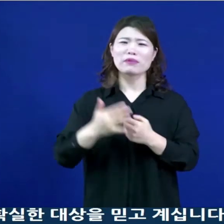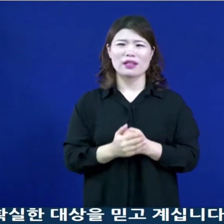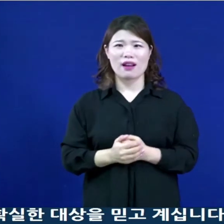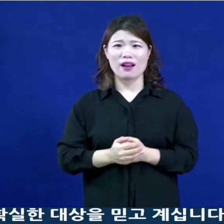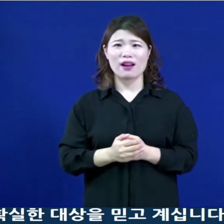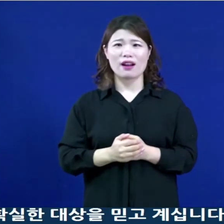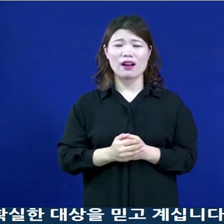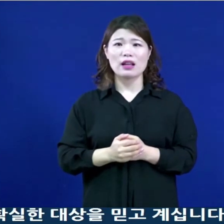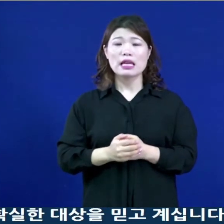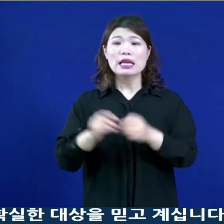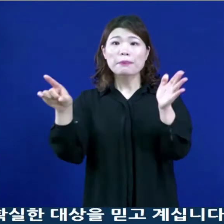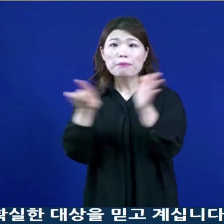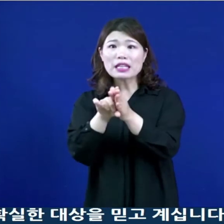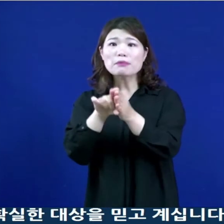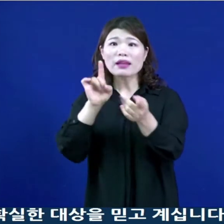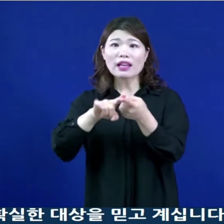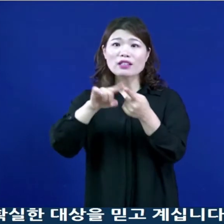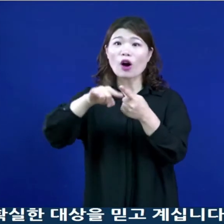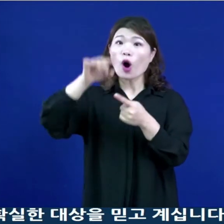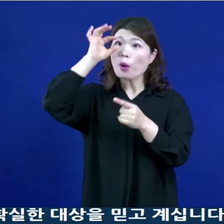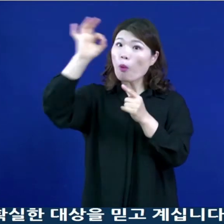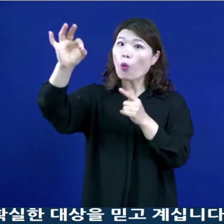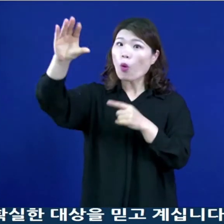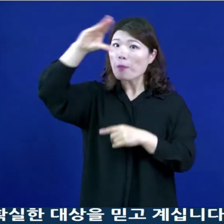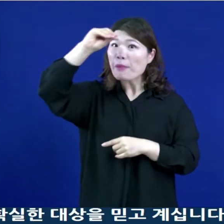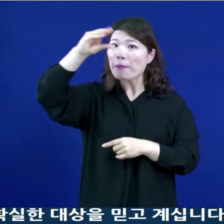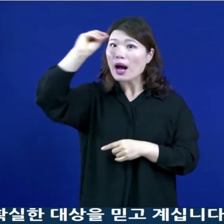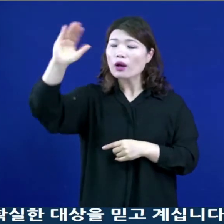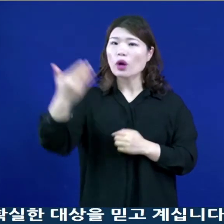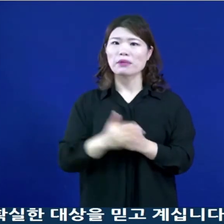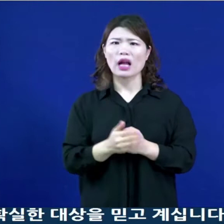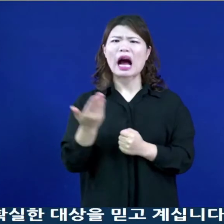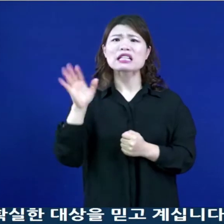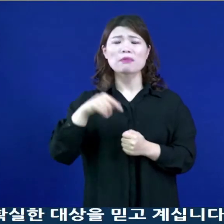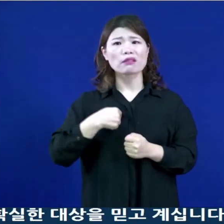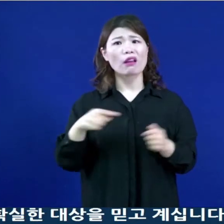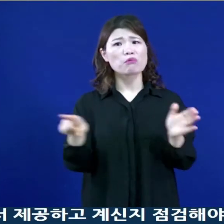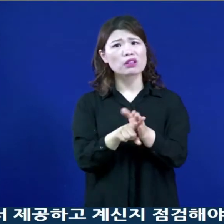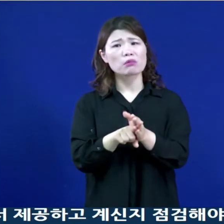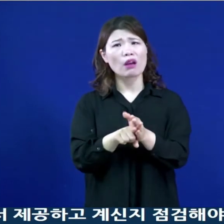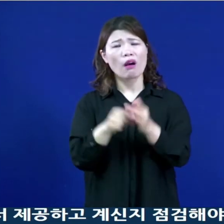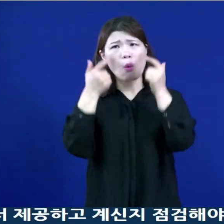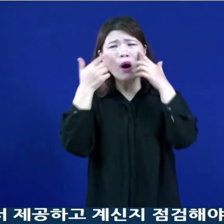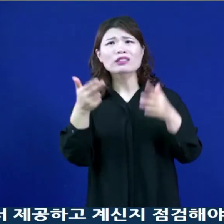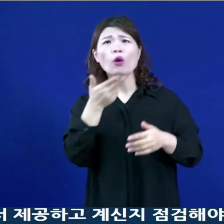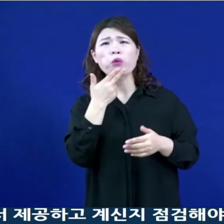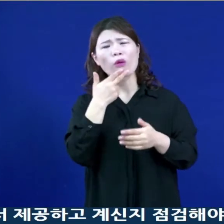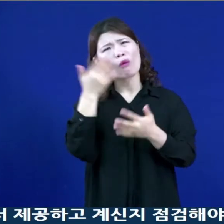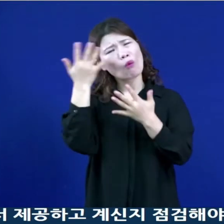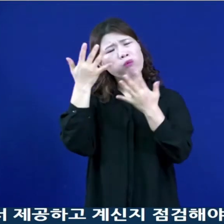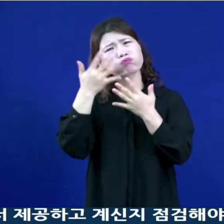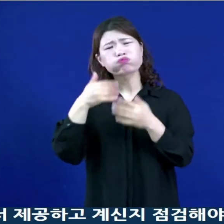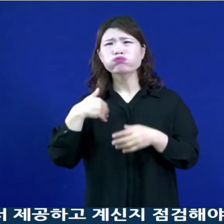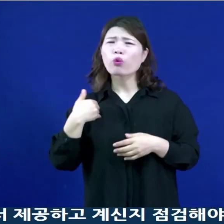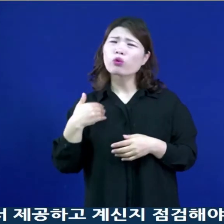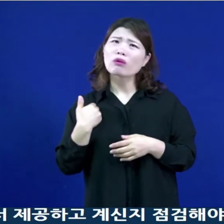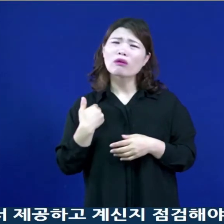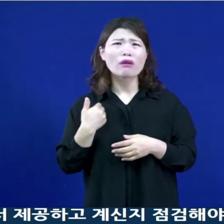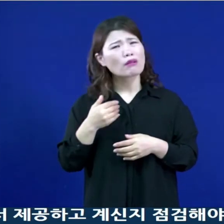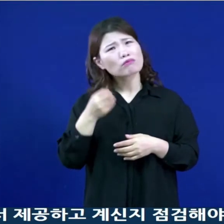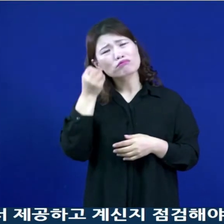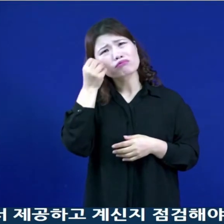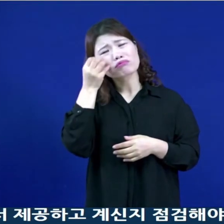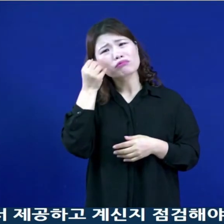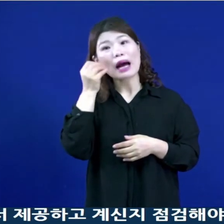보면서 믿음을 따라가게 될 것입니다. 그런데 나의 믿음 속에 확실한 부분이 없고 매일 믿음은 있는 것 같지만 머뭇거리는 삶을